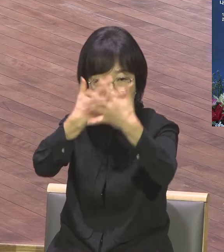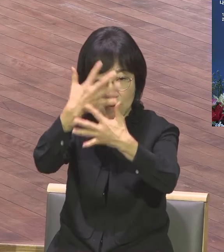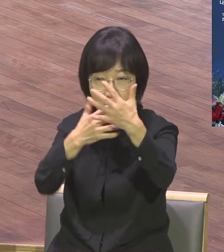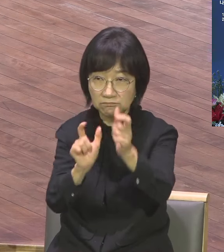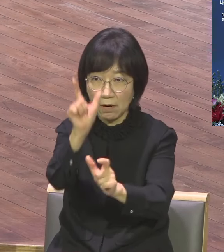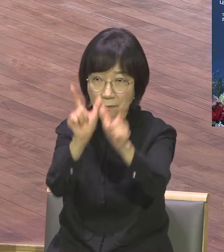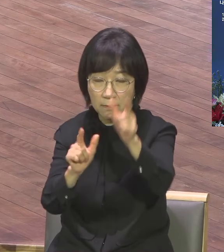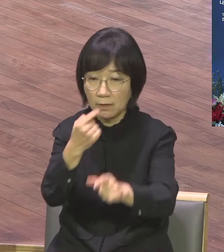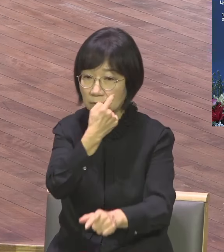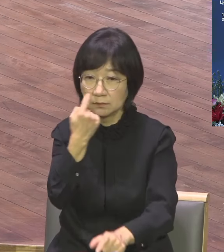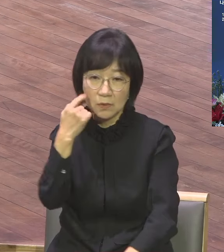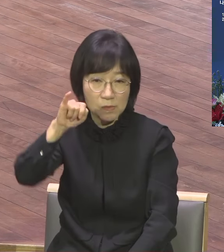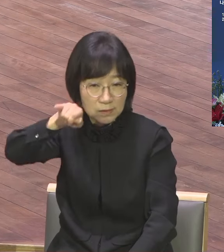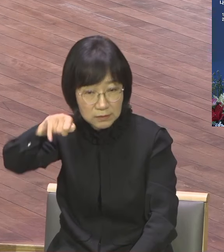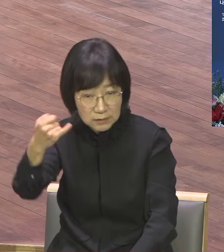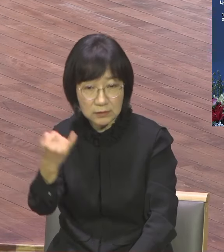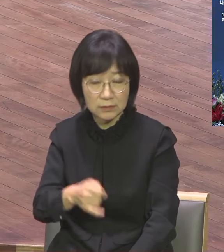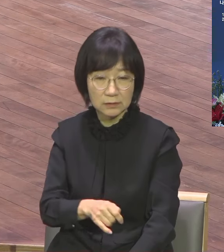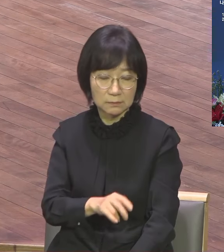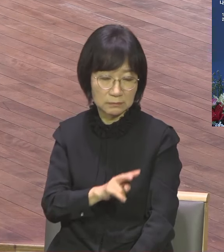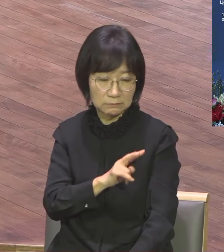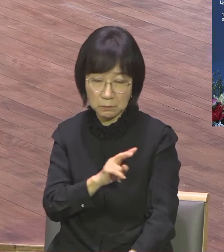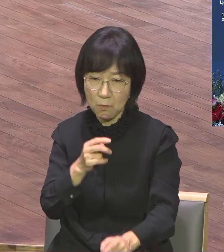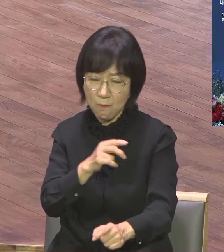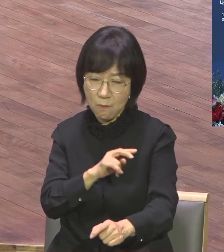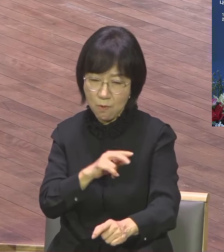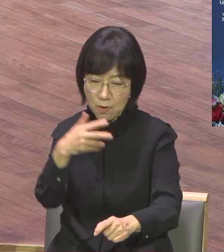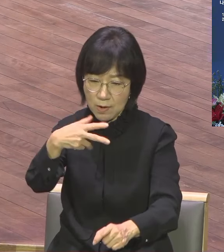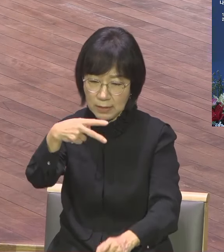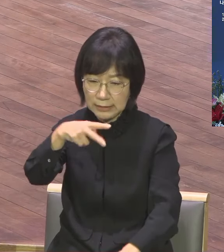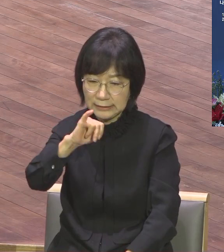여호와의 증인들. 그래서